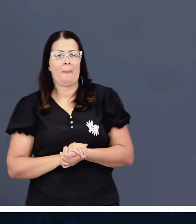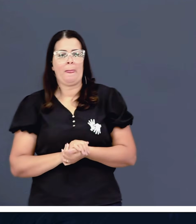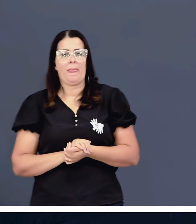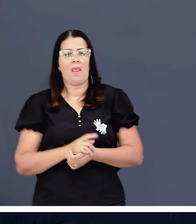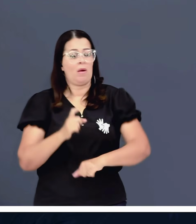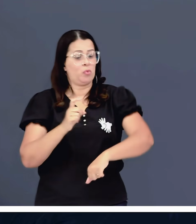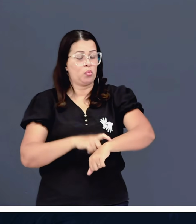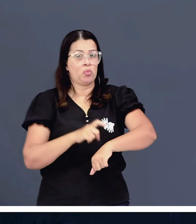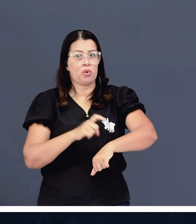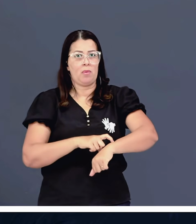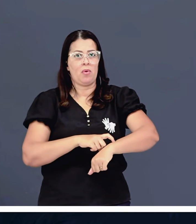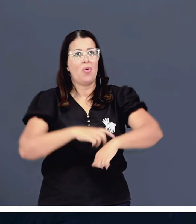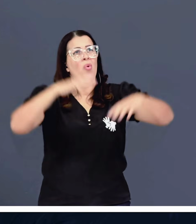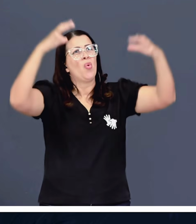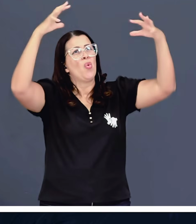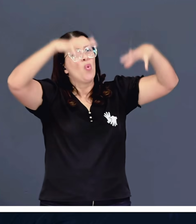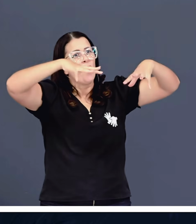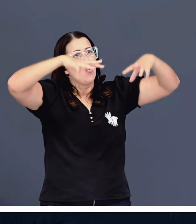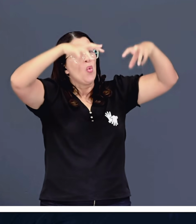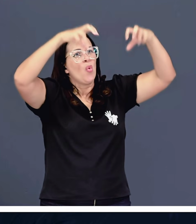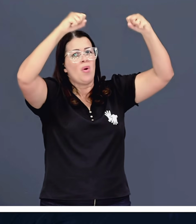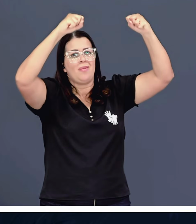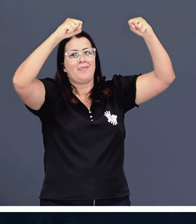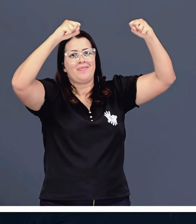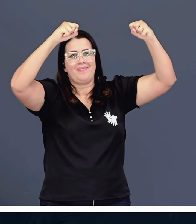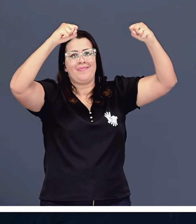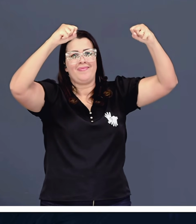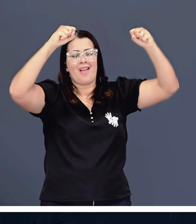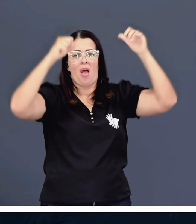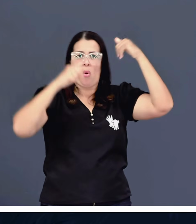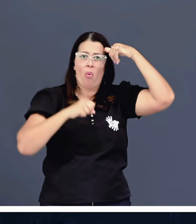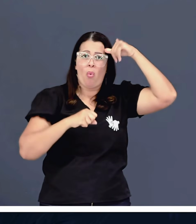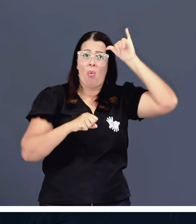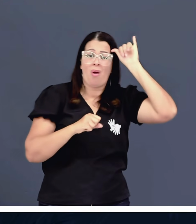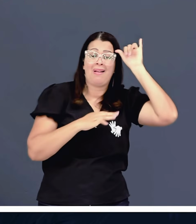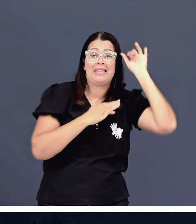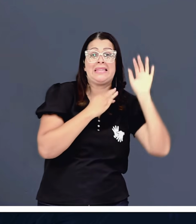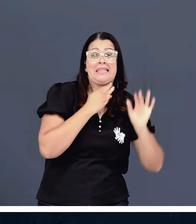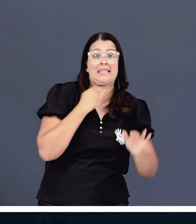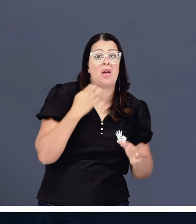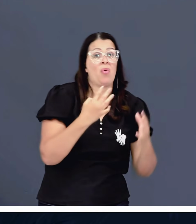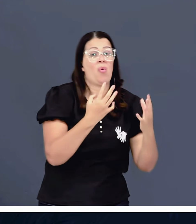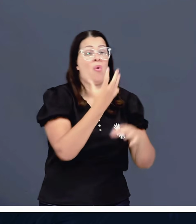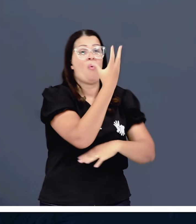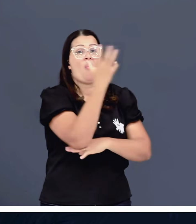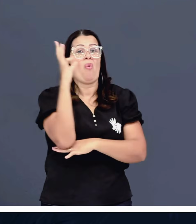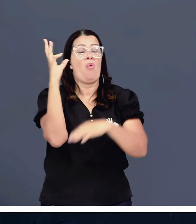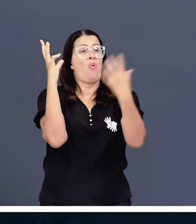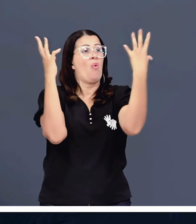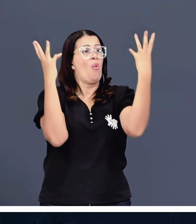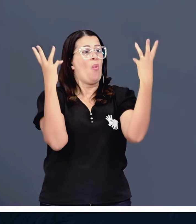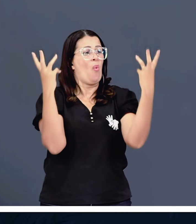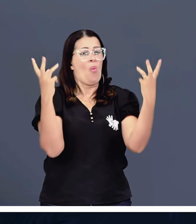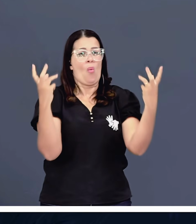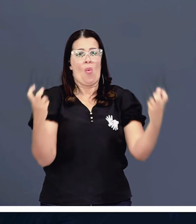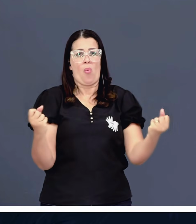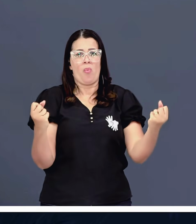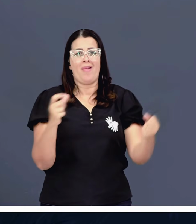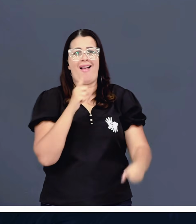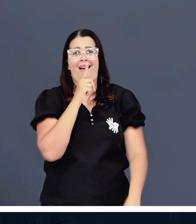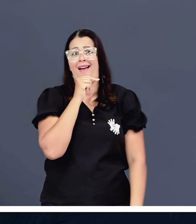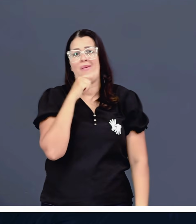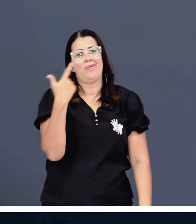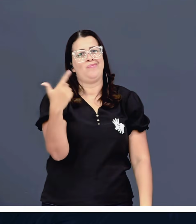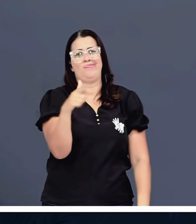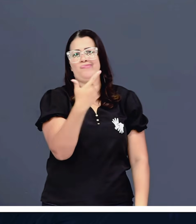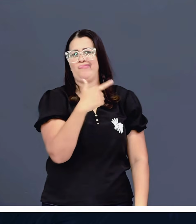Em tempo de estiagem, o gado tinha morrido, a plantação tinha secado. Então, água naquele